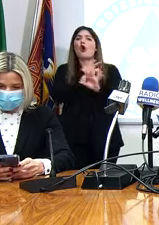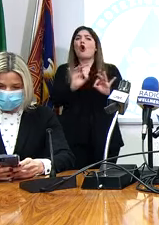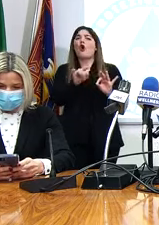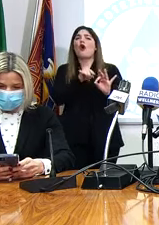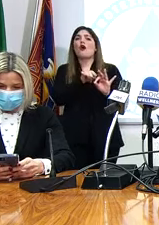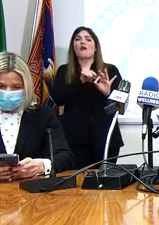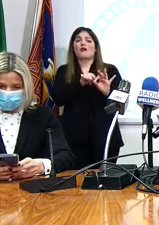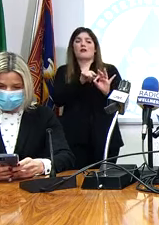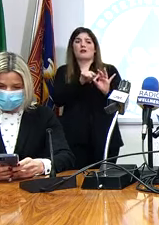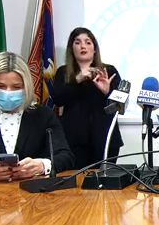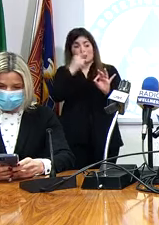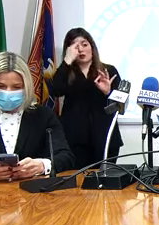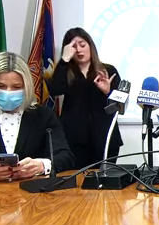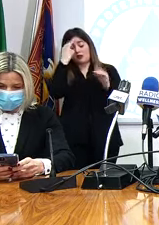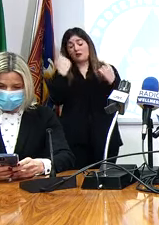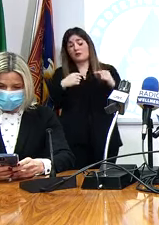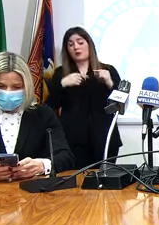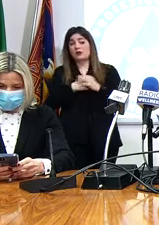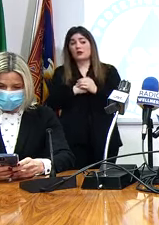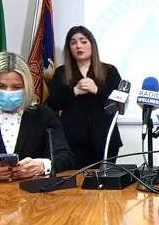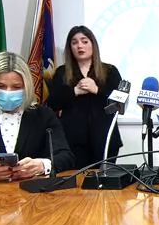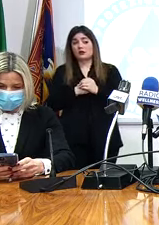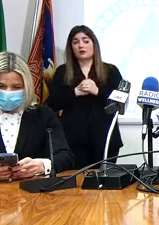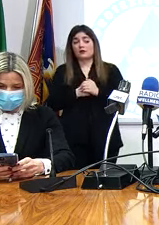vedere cosa è accaduto nelle altre regioni.